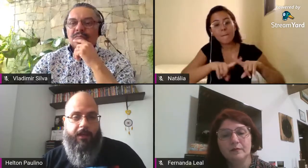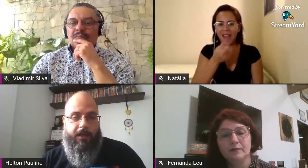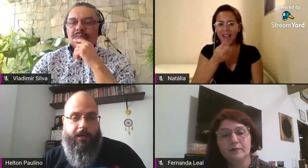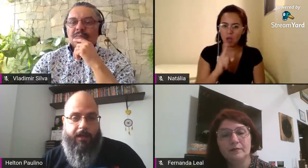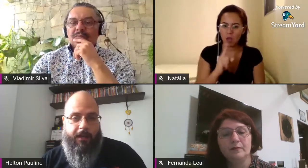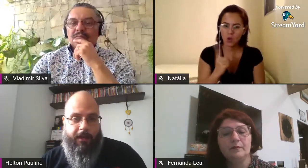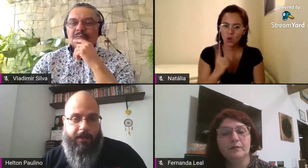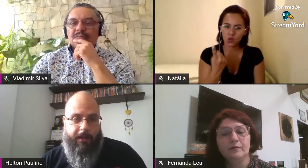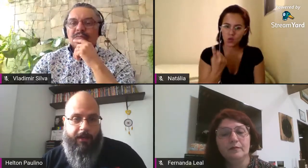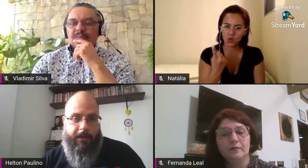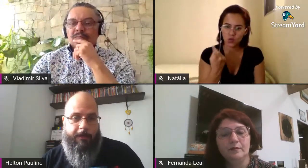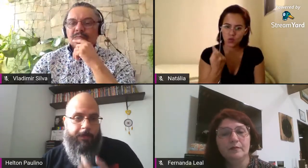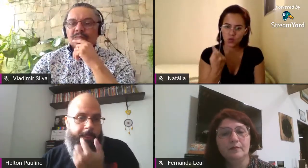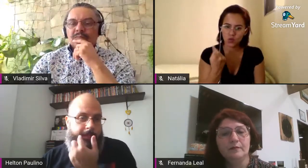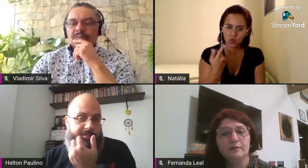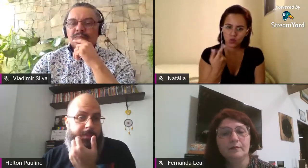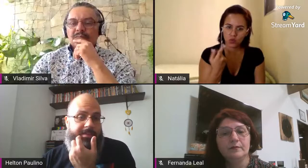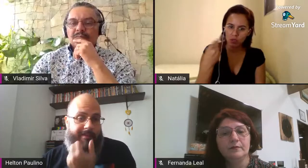sejam